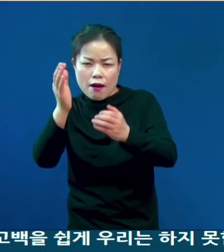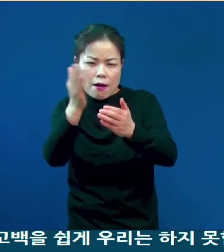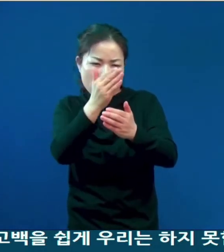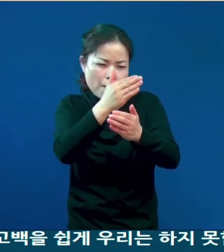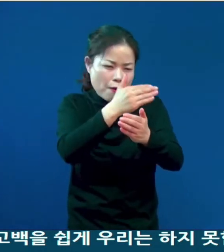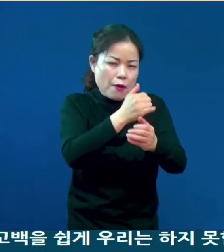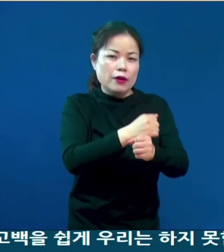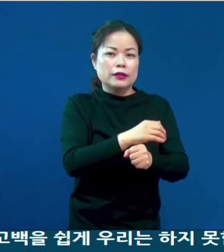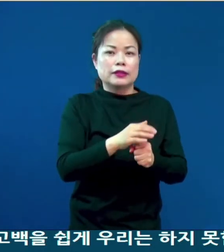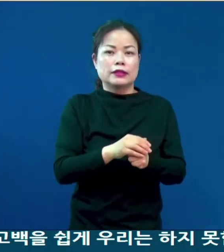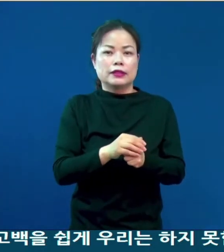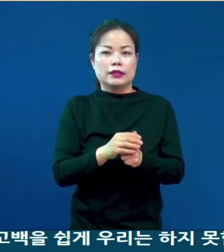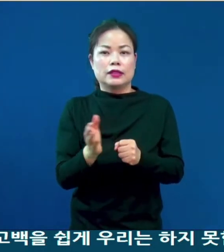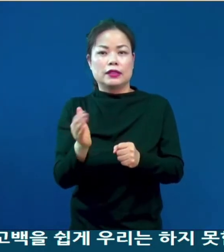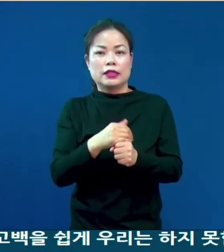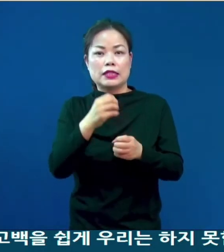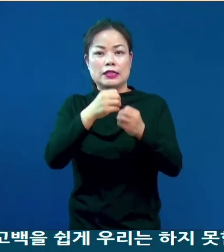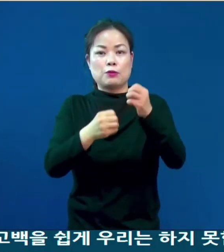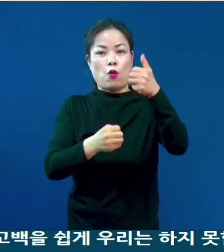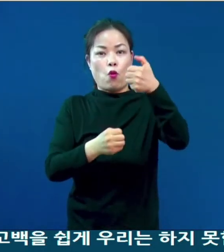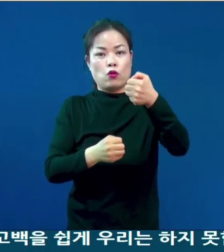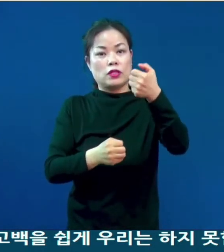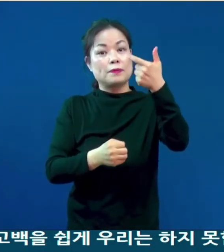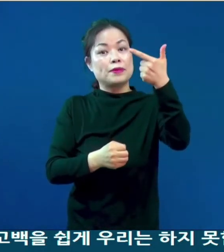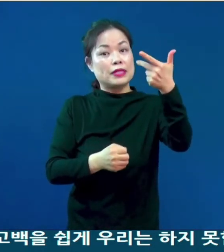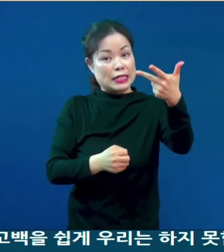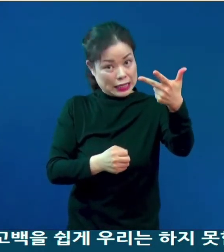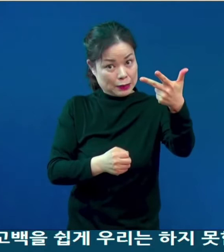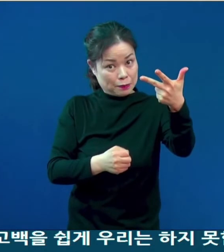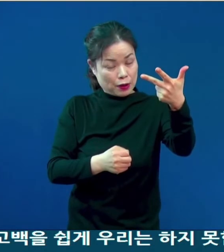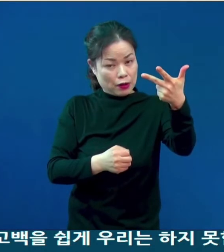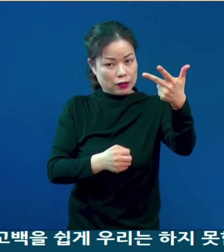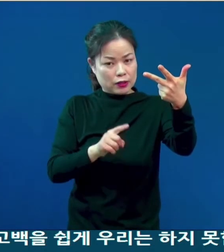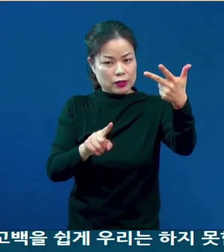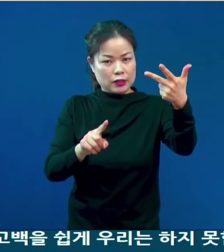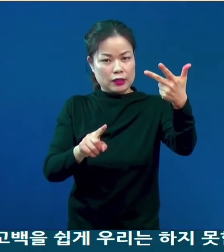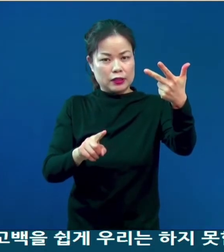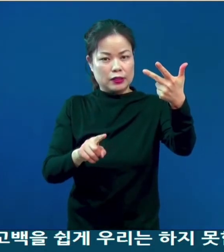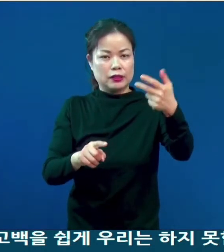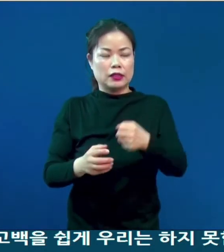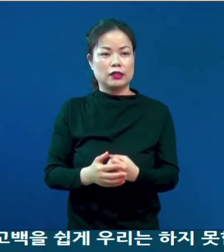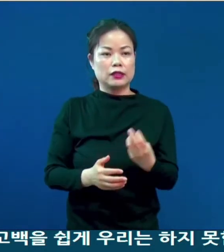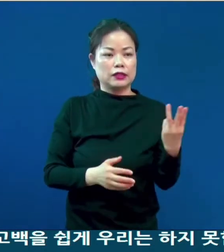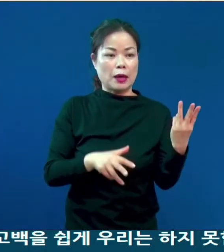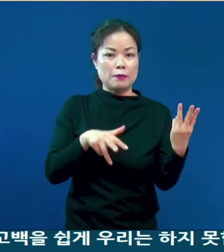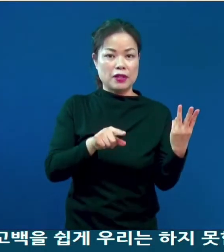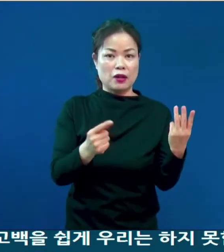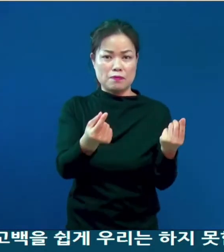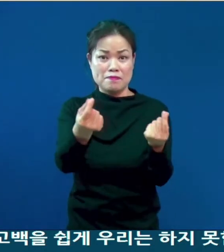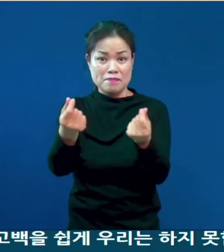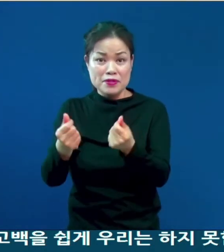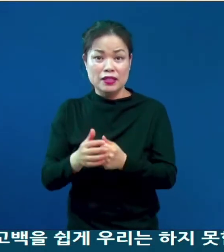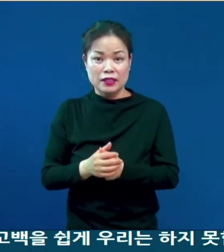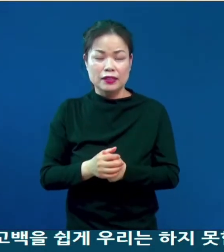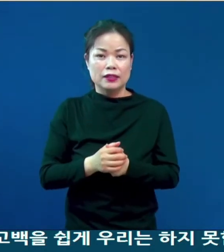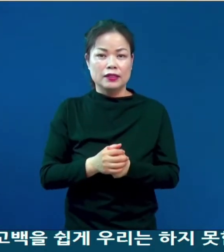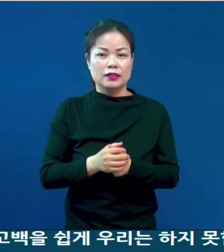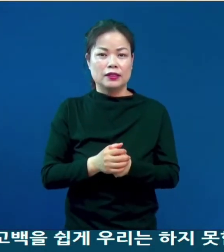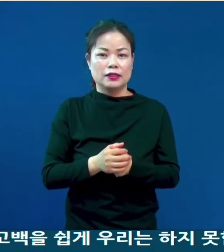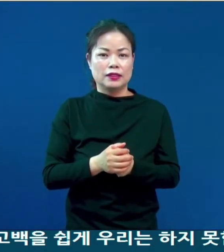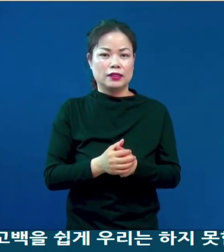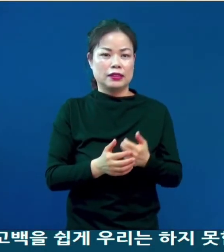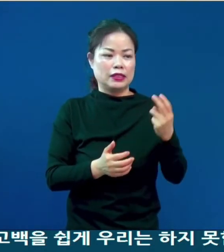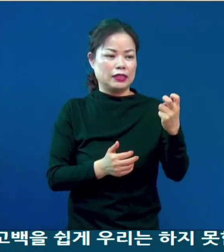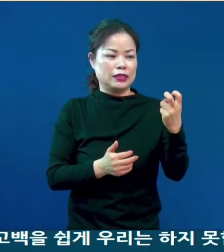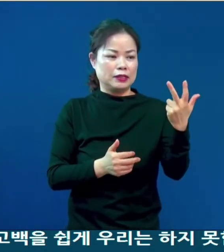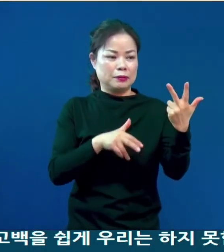바로 뒤이어 있었던 시편 57편 말씀이 꼭 이 3절 말씀과 부합합니다. 우리 또 27장을